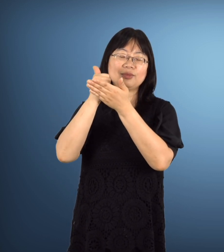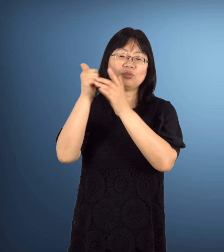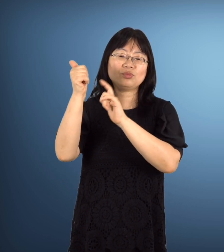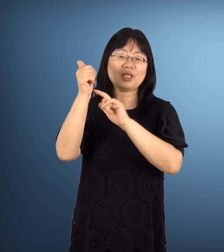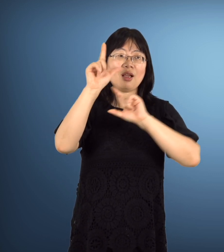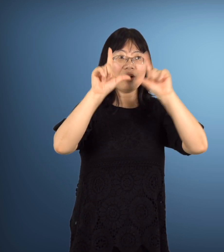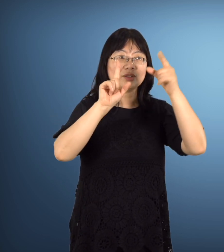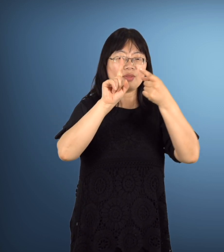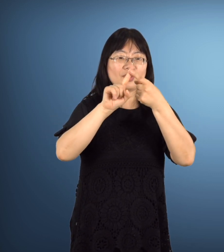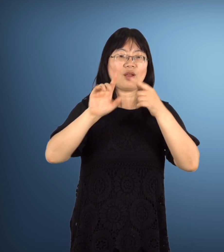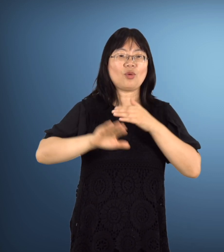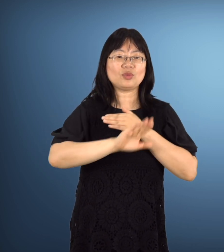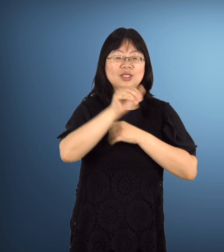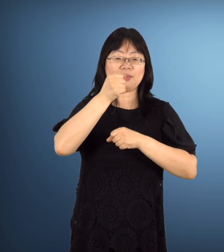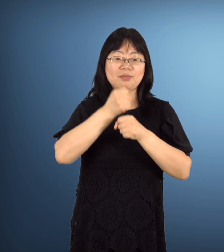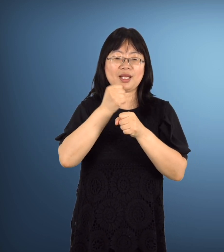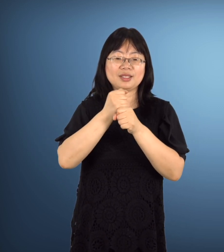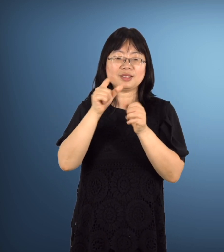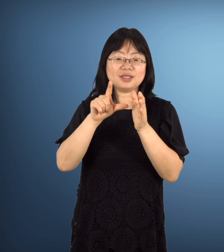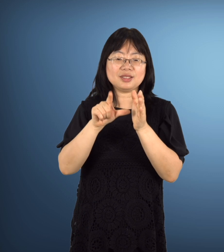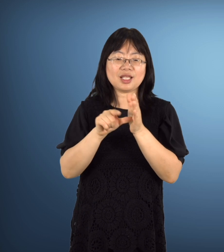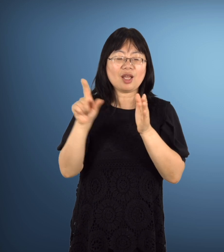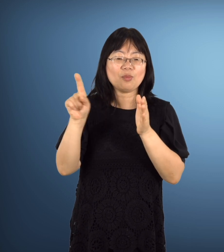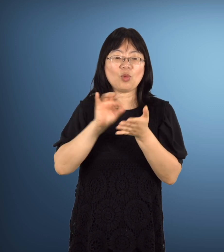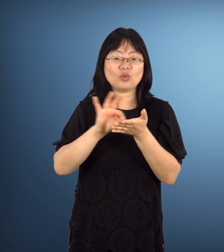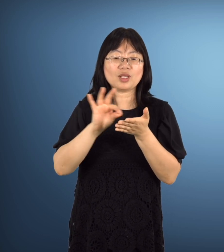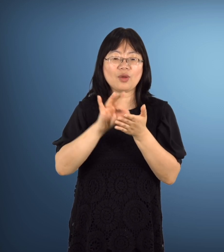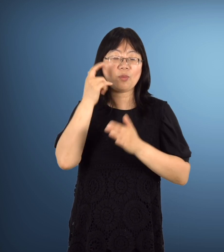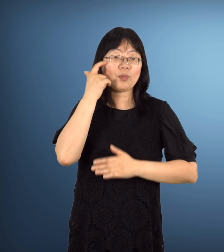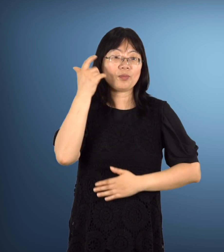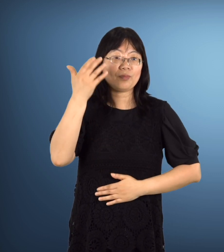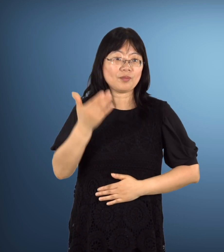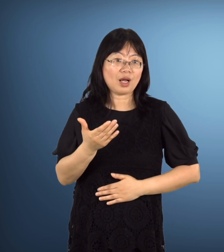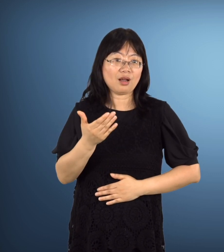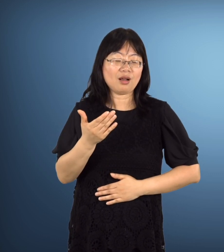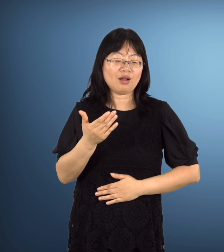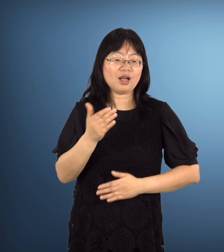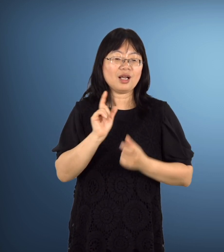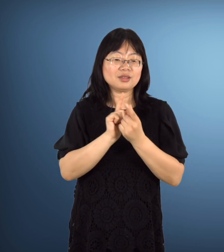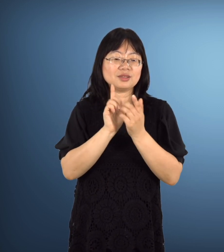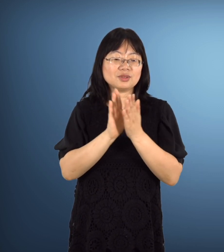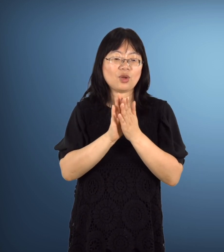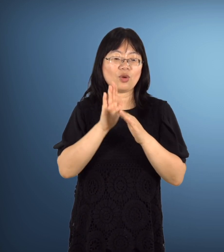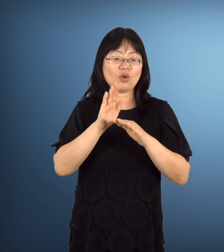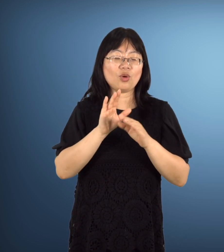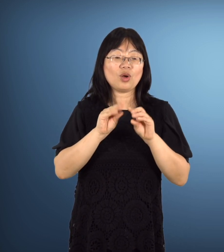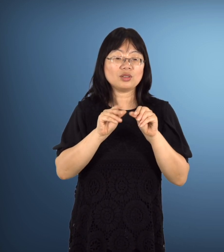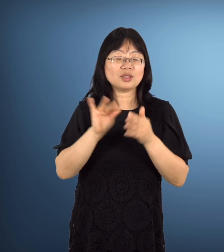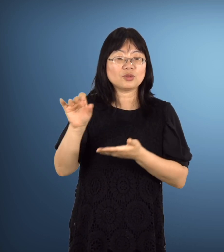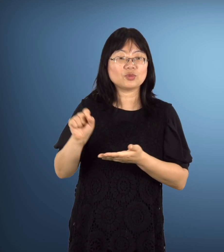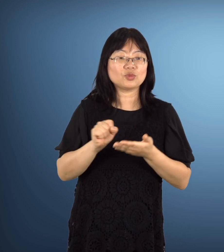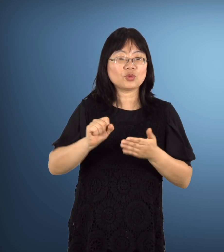하나님의 형상대로 우리를 빚으실 때 뭘 사용하셨어요? 손수 흙으로 우리를